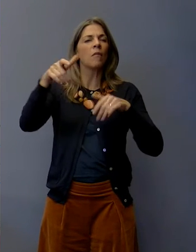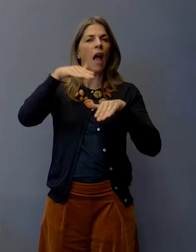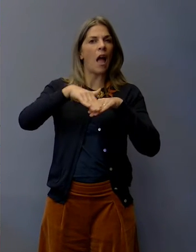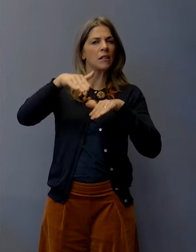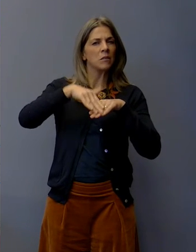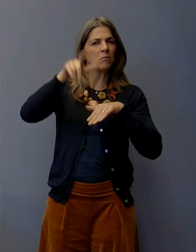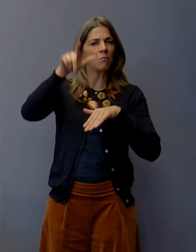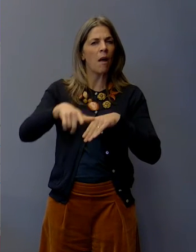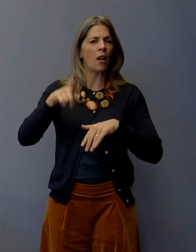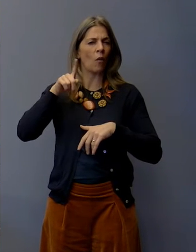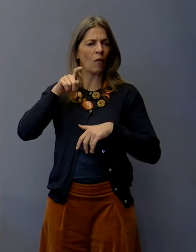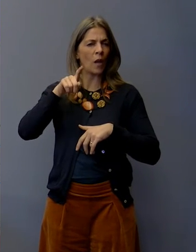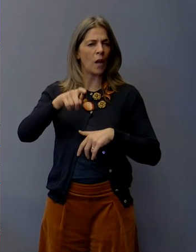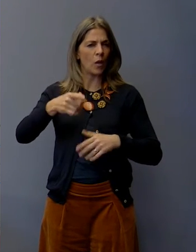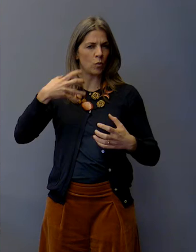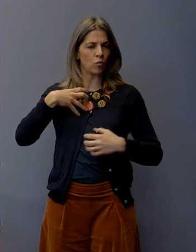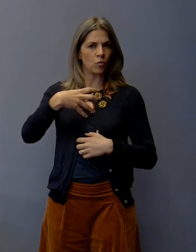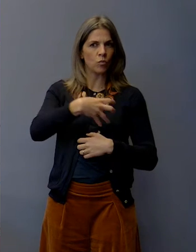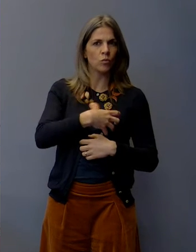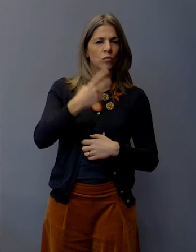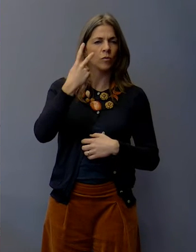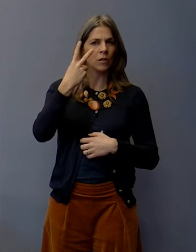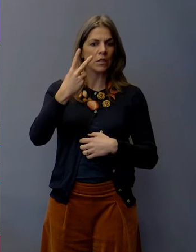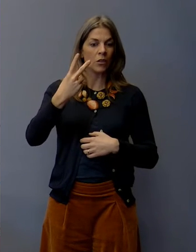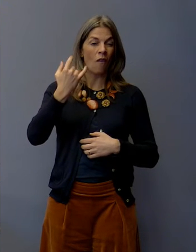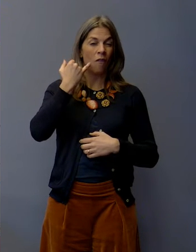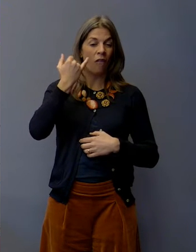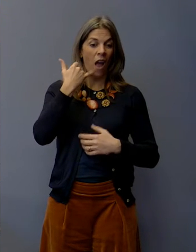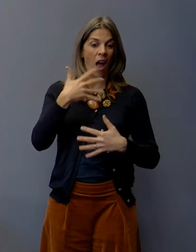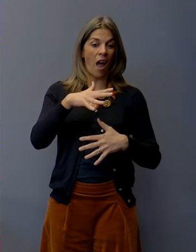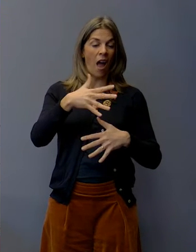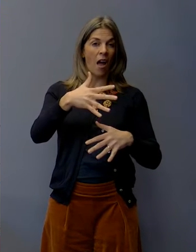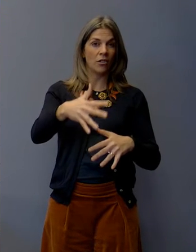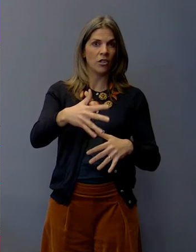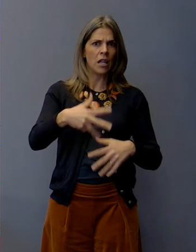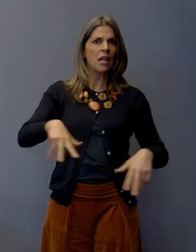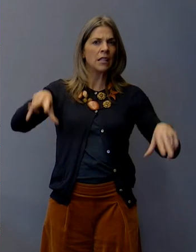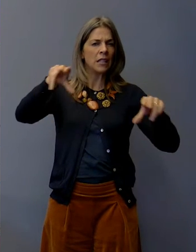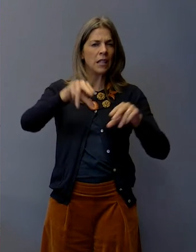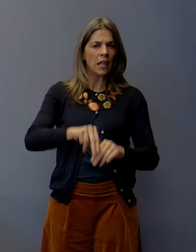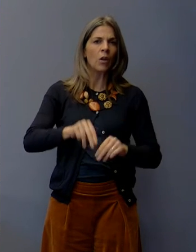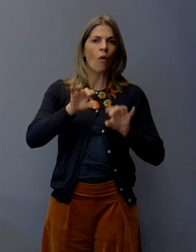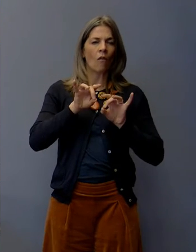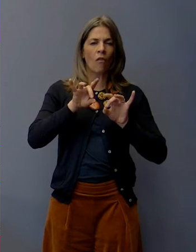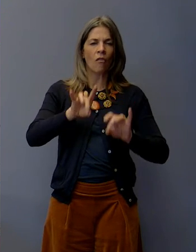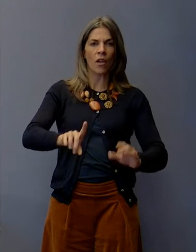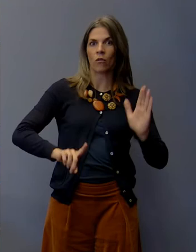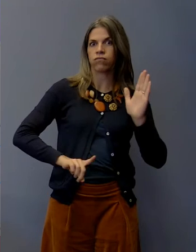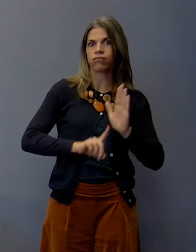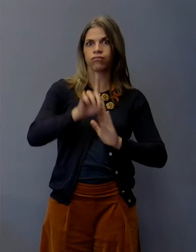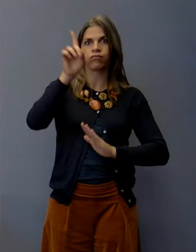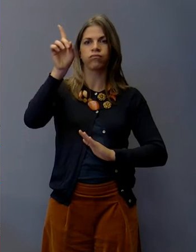di fronte a breve a una terza ondata che potrebbe essere veramente devastante e noi continuiamo a fare le